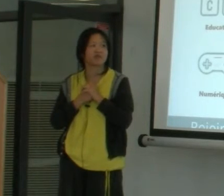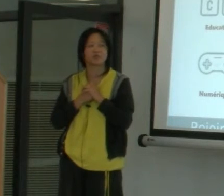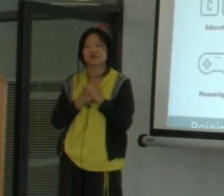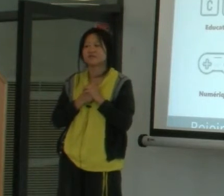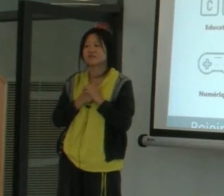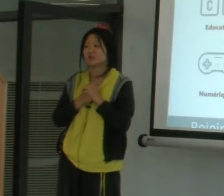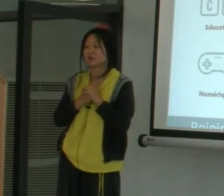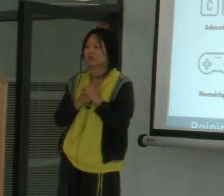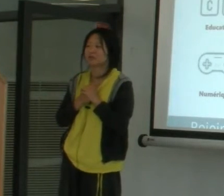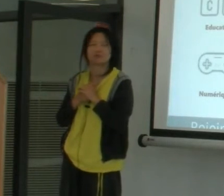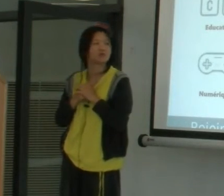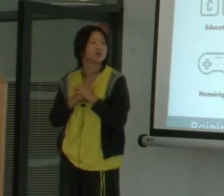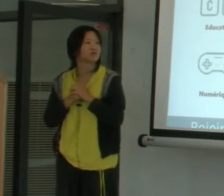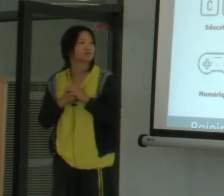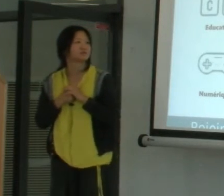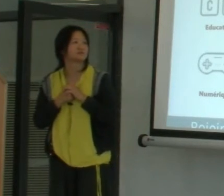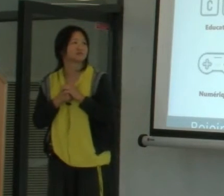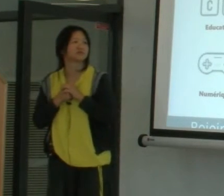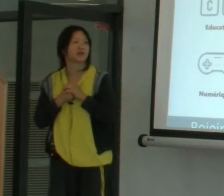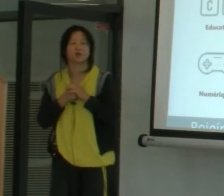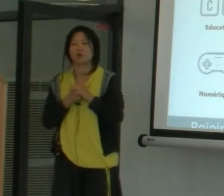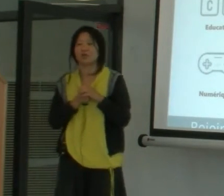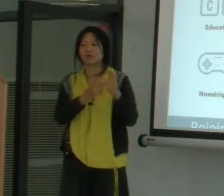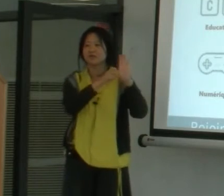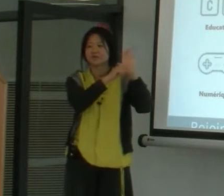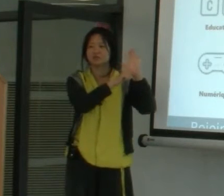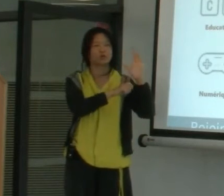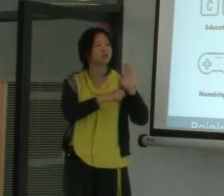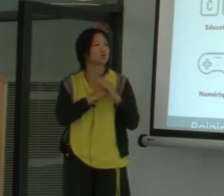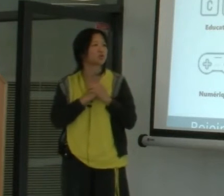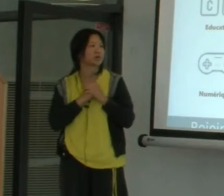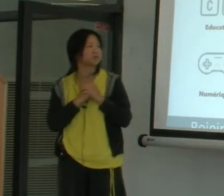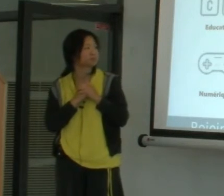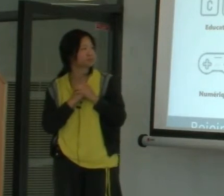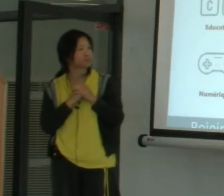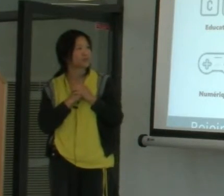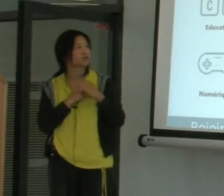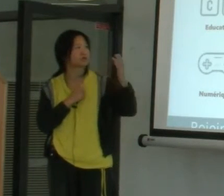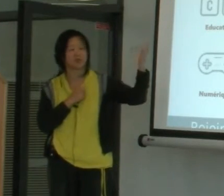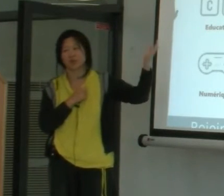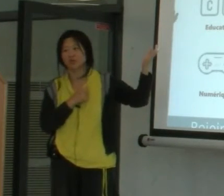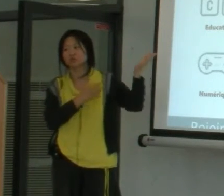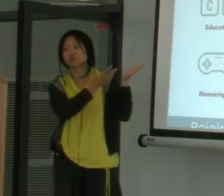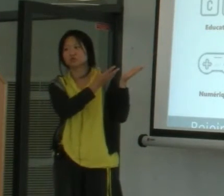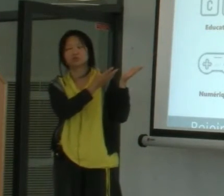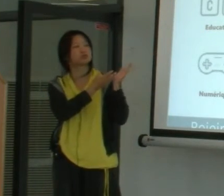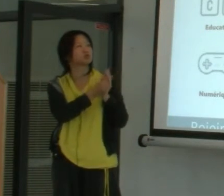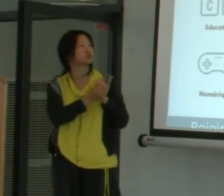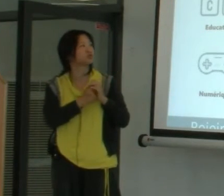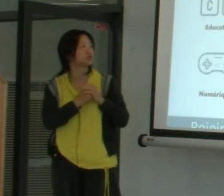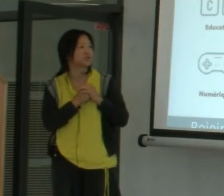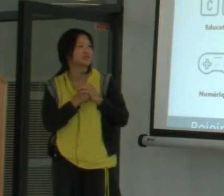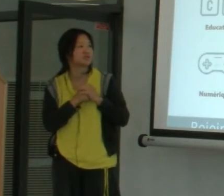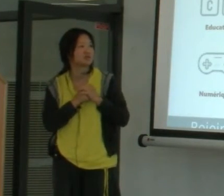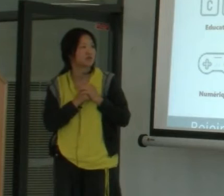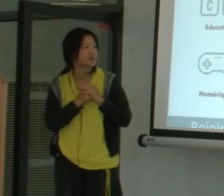voilà, ils ne vont pas dessiner chacun derrière leur barre les signes pour être compris. Donc, ça permet donc du coup de